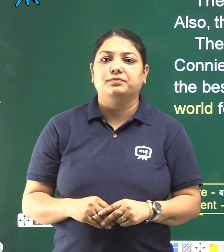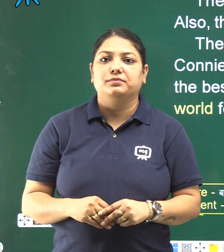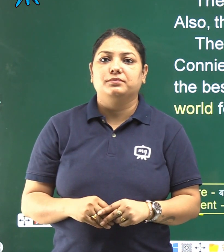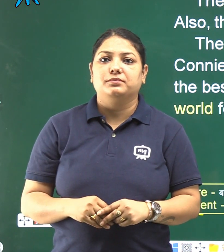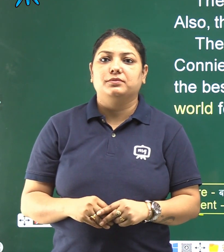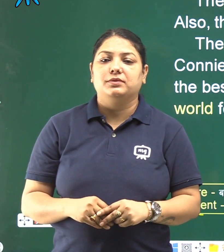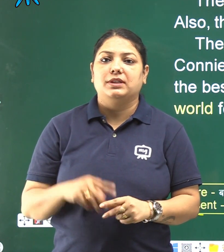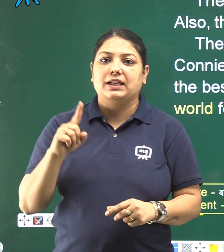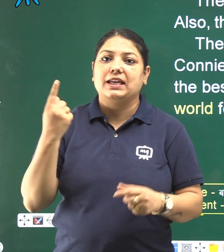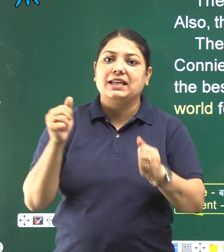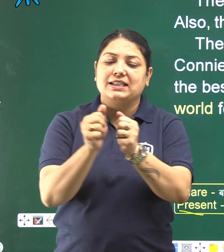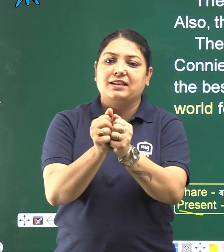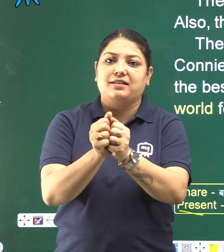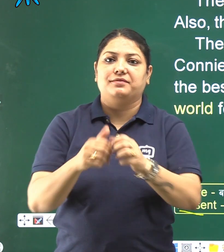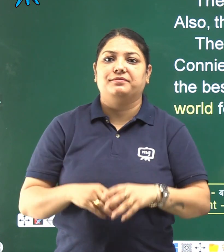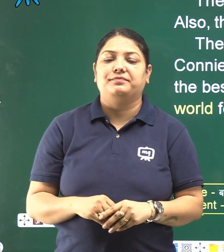एक साथ